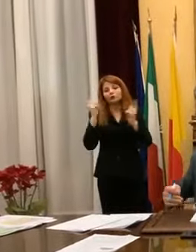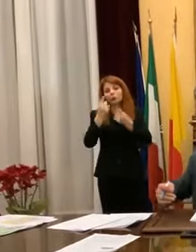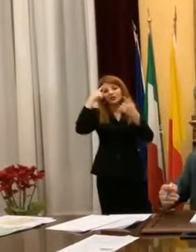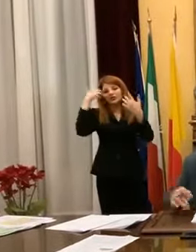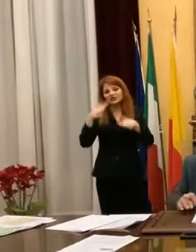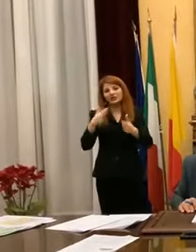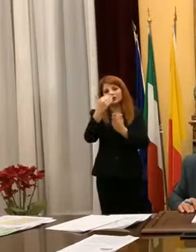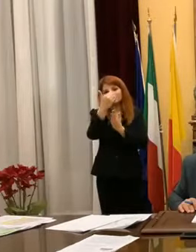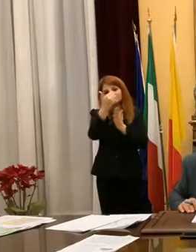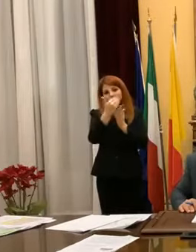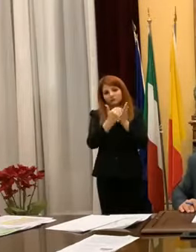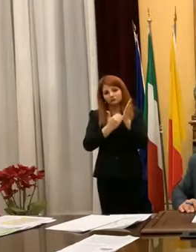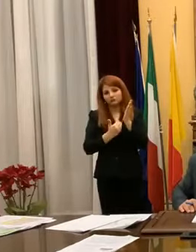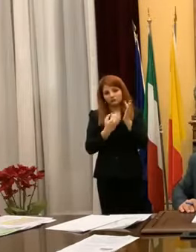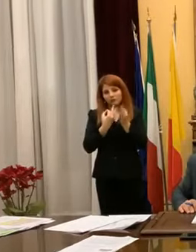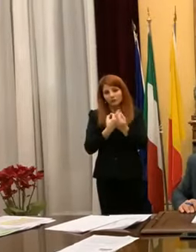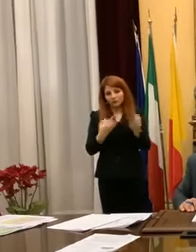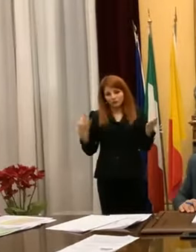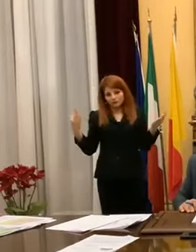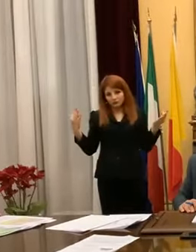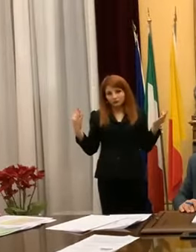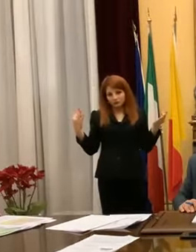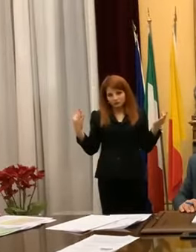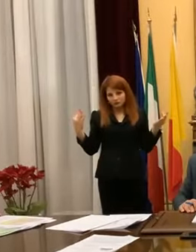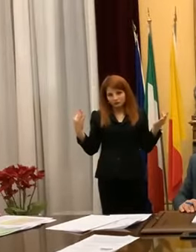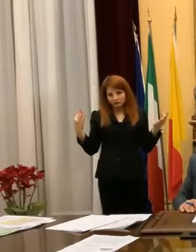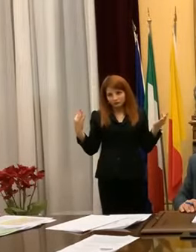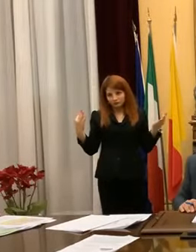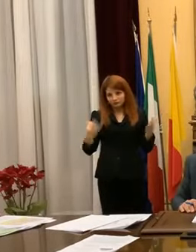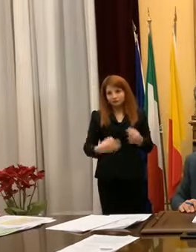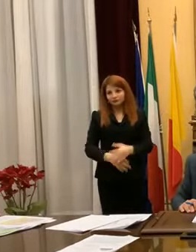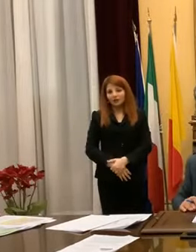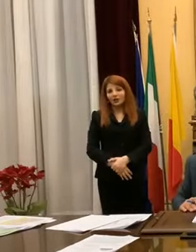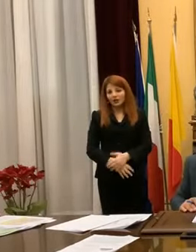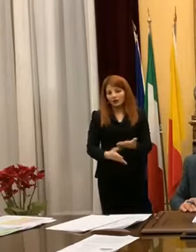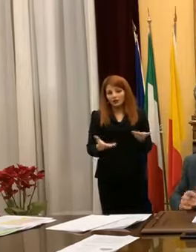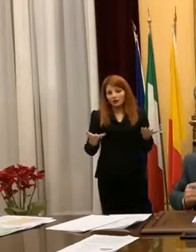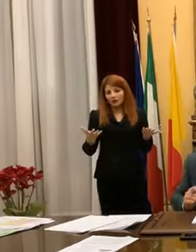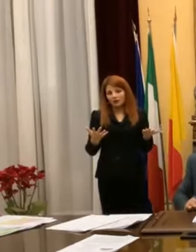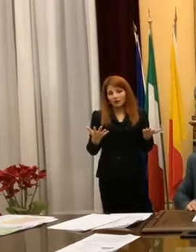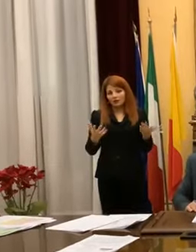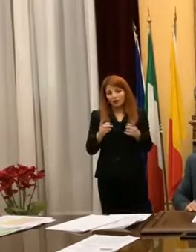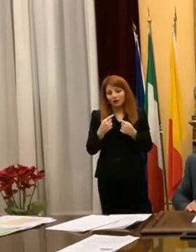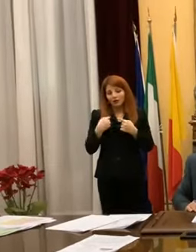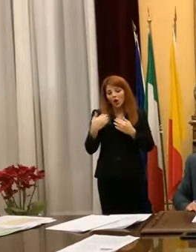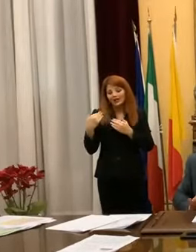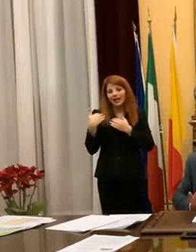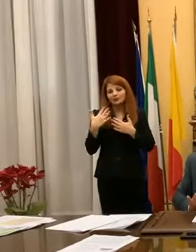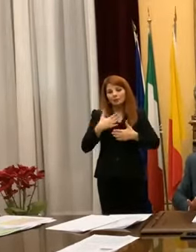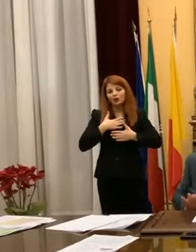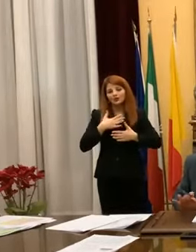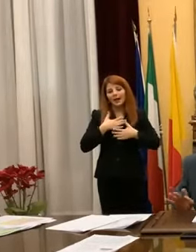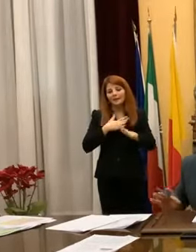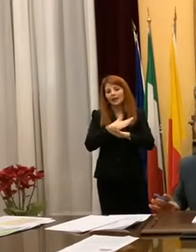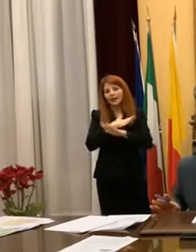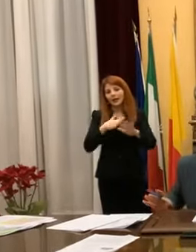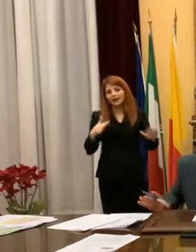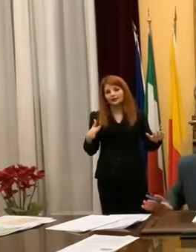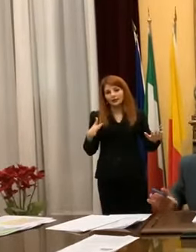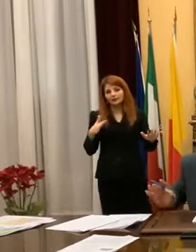la velina a qualche giornalista di cronaca giudiziaria blasonato. E no, io mi prendo la responsabilità. Allora, se domani